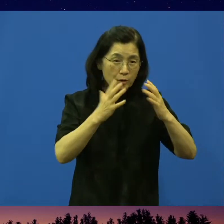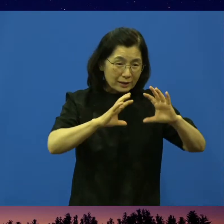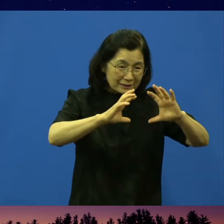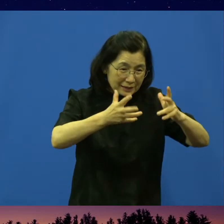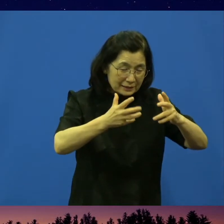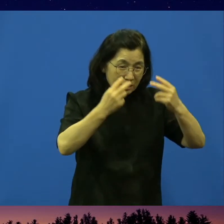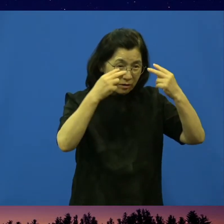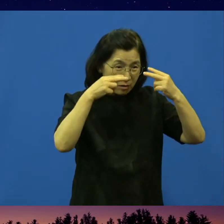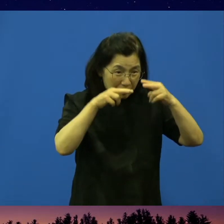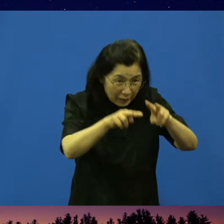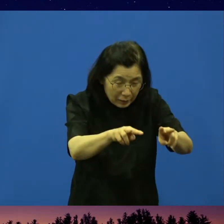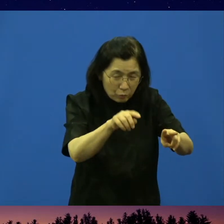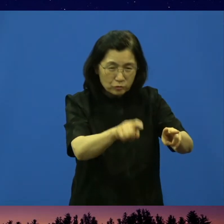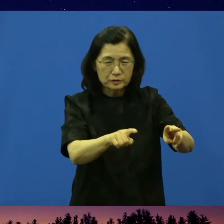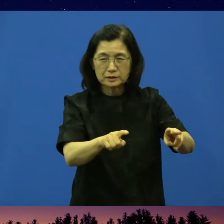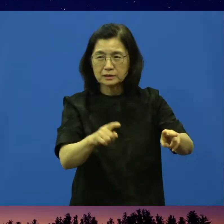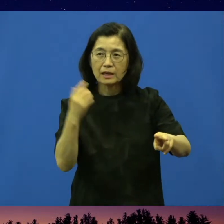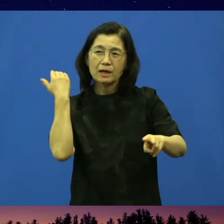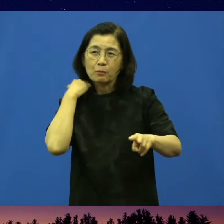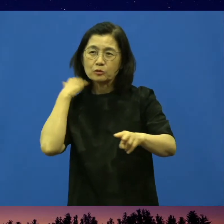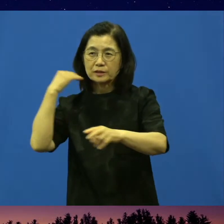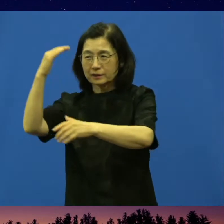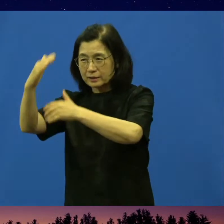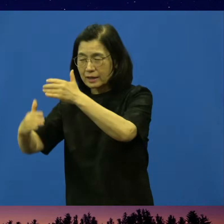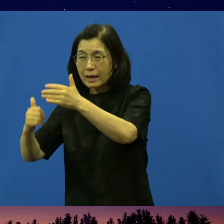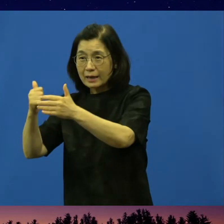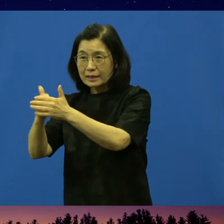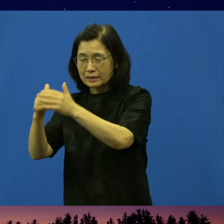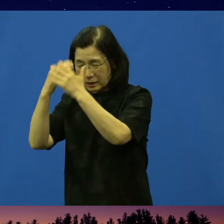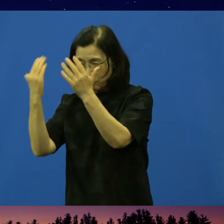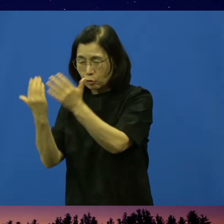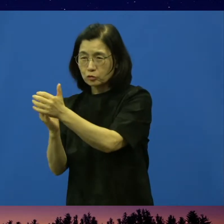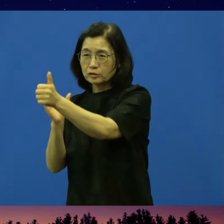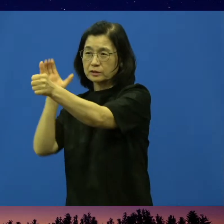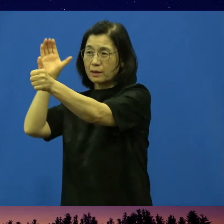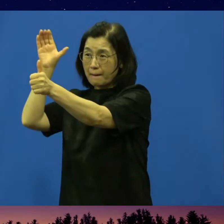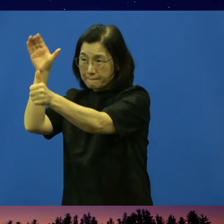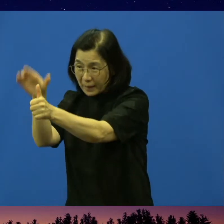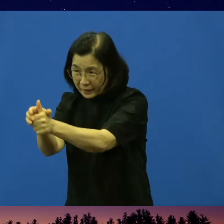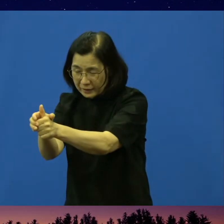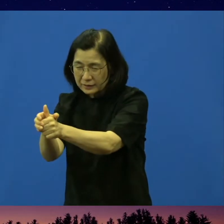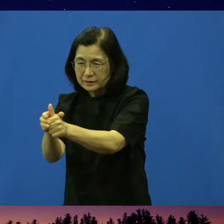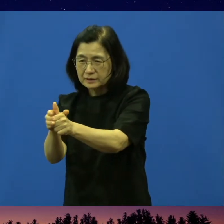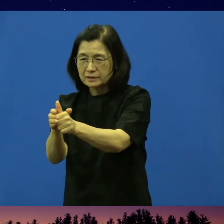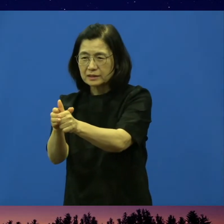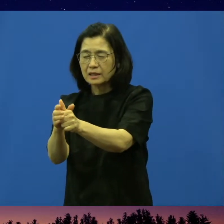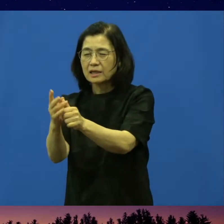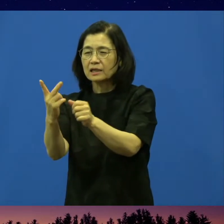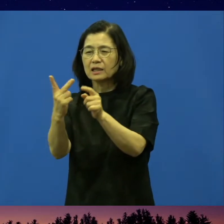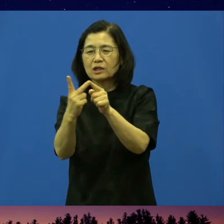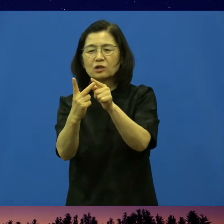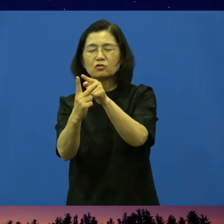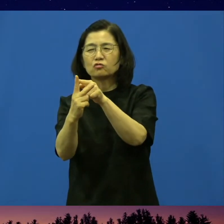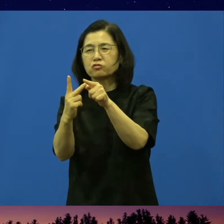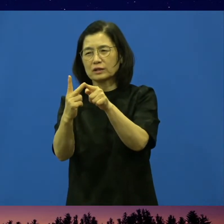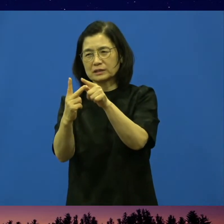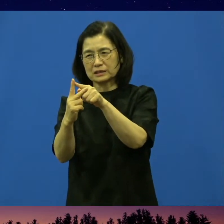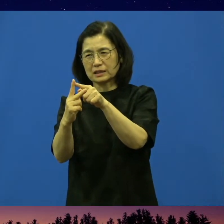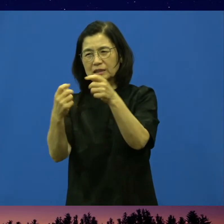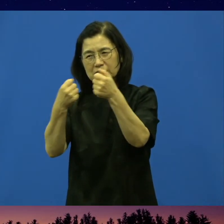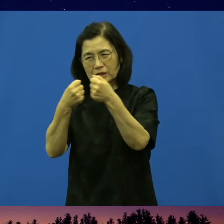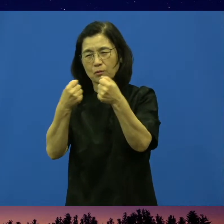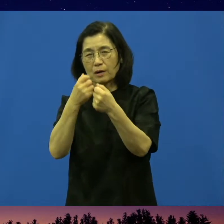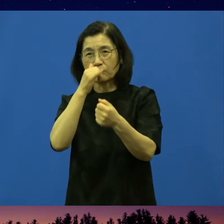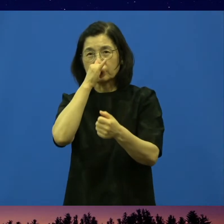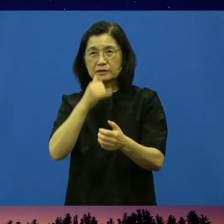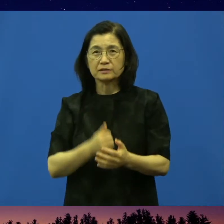그래서 이스라엘 백성들과 하나님은 계속 뭘 얘기하시느냐? 하나님은 이스라엘 백성과 관계를 맺기를 원하셔요.